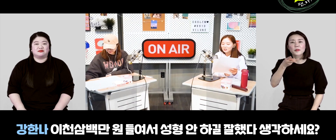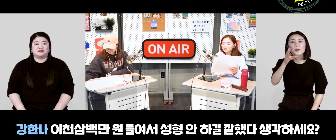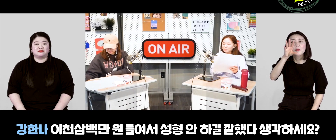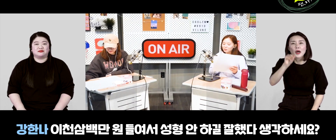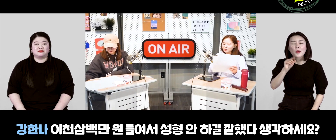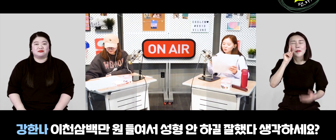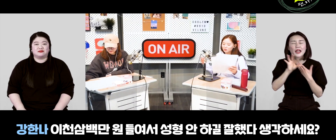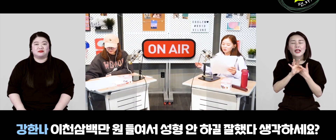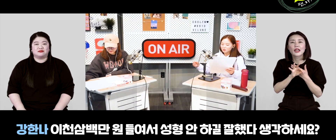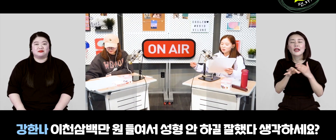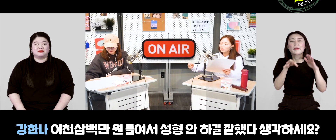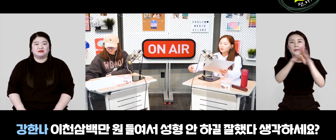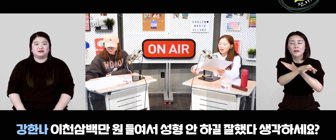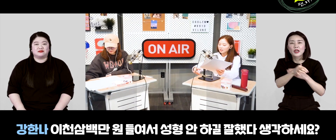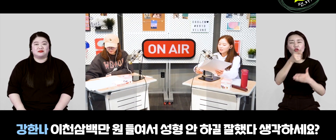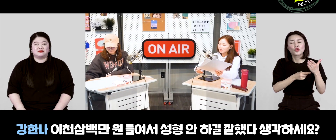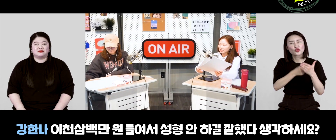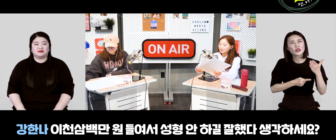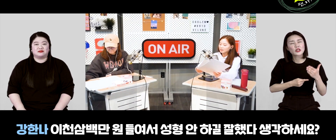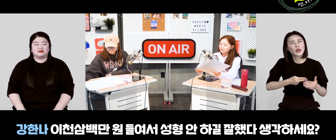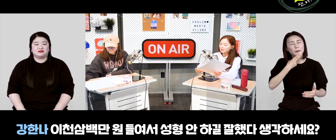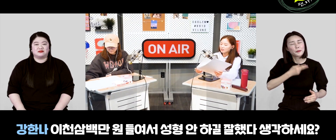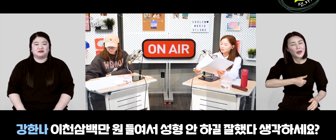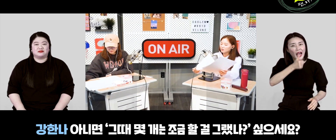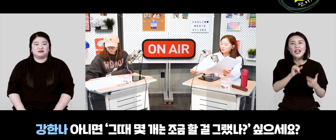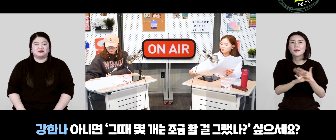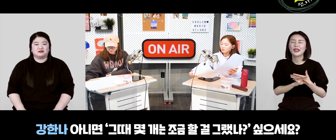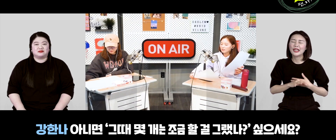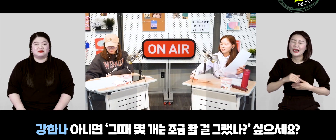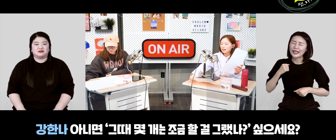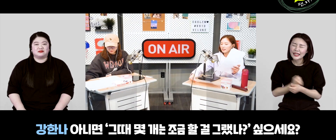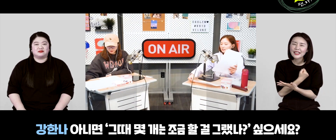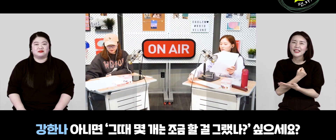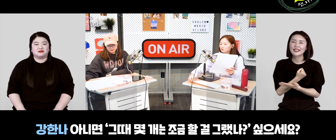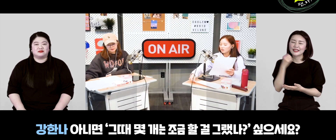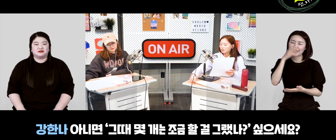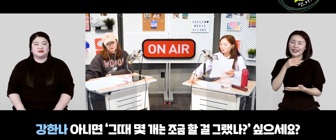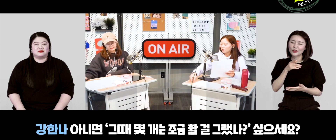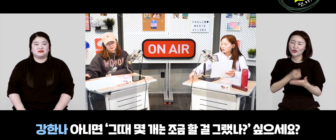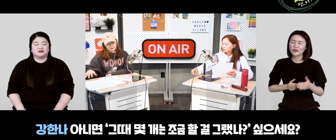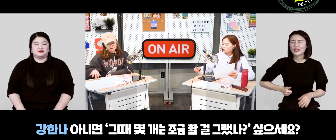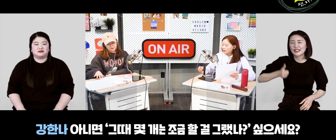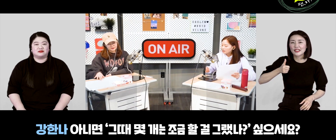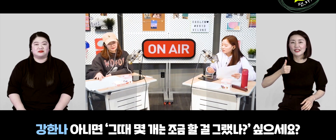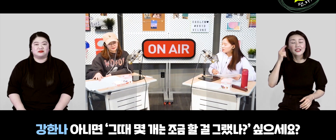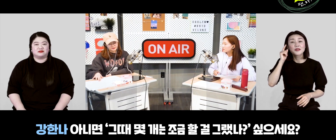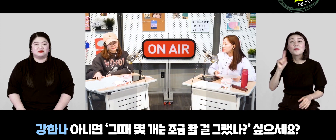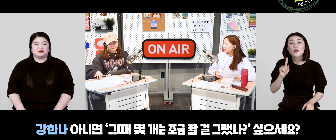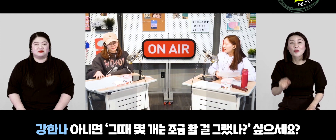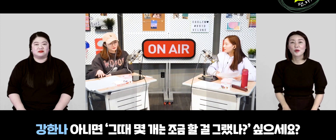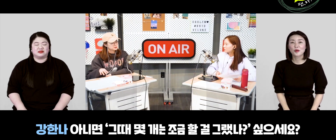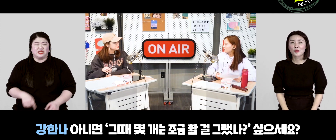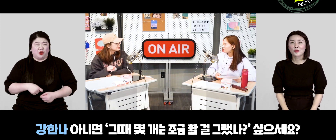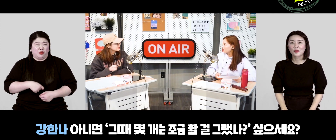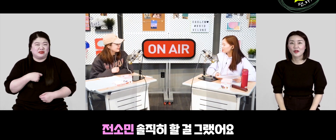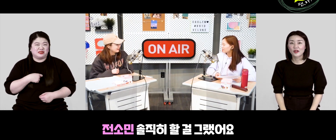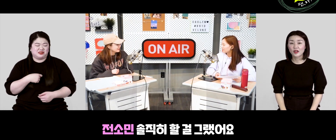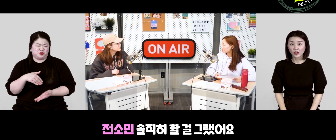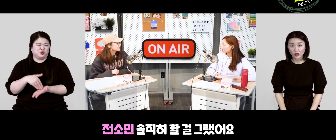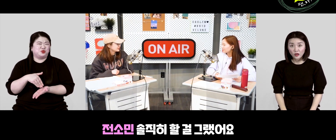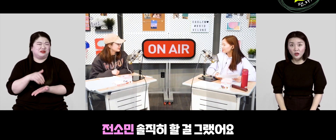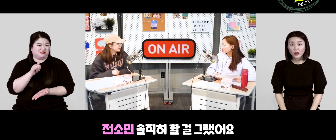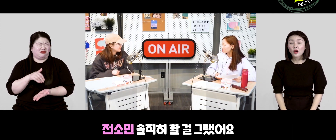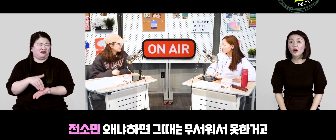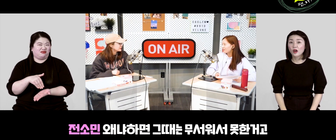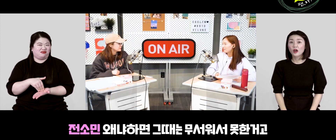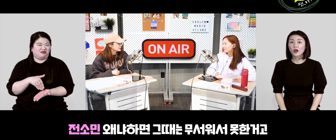이 2,300만 원 들여서 성형 안 하길 잘했다 생각하세요? 아니면은 그때 중에 몇 개는 조금 할 걸 그랬나 싶으세요? 솔직히 할